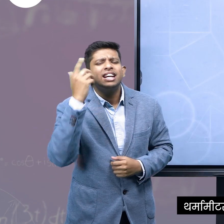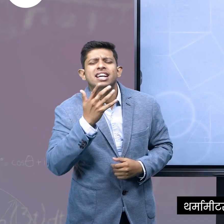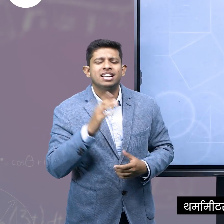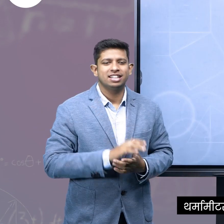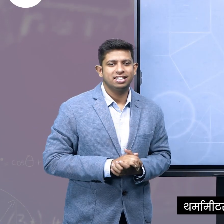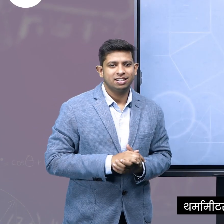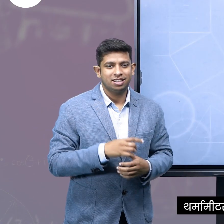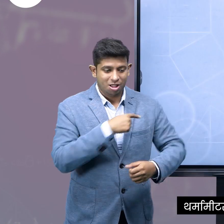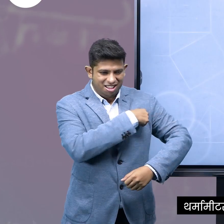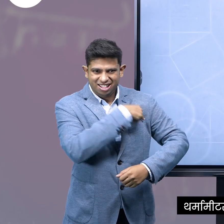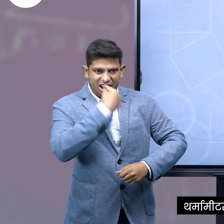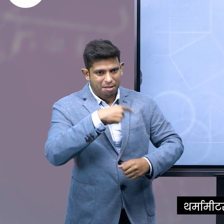थर्मोमीटरचा विचार करा.